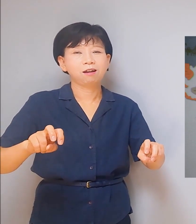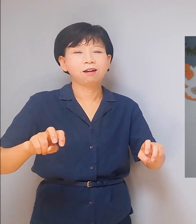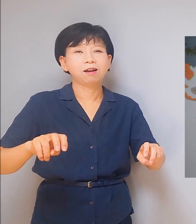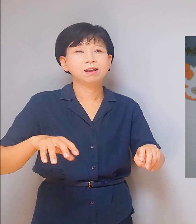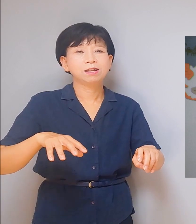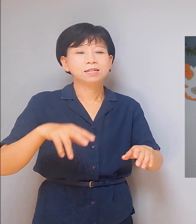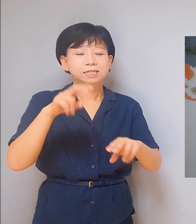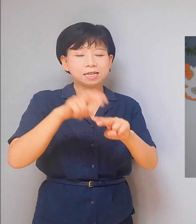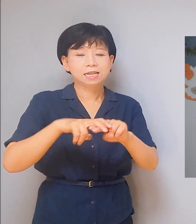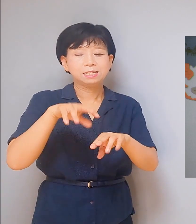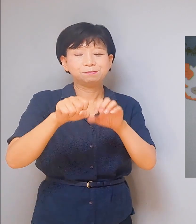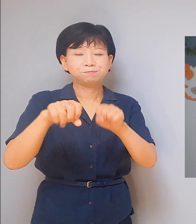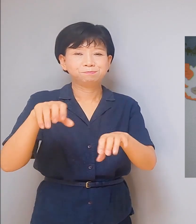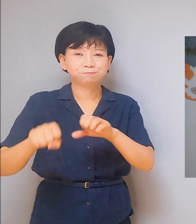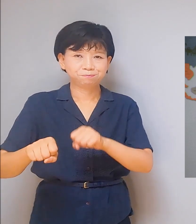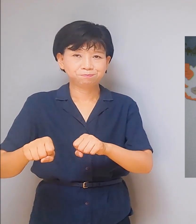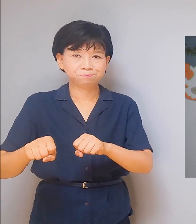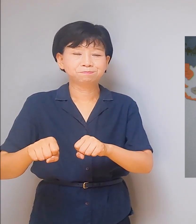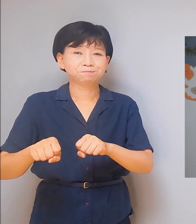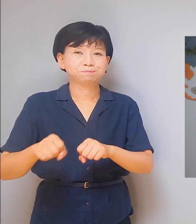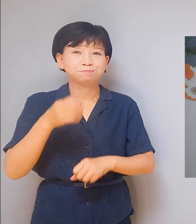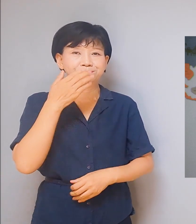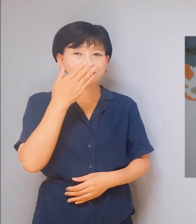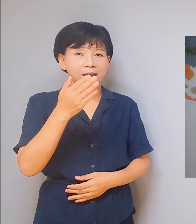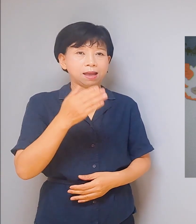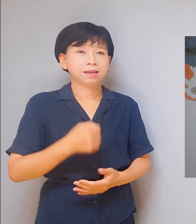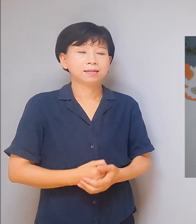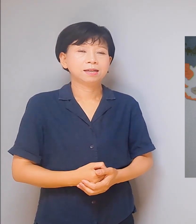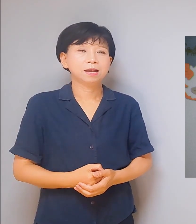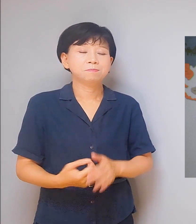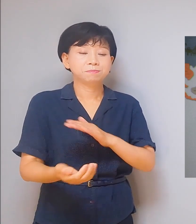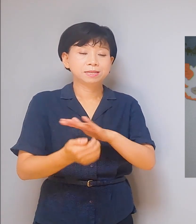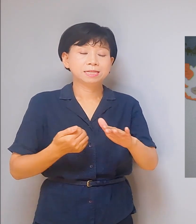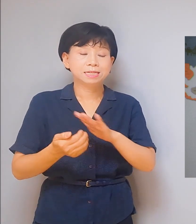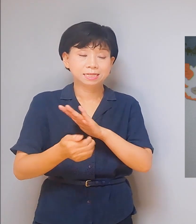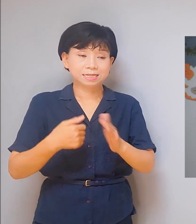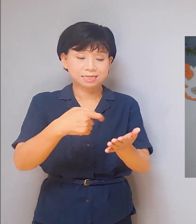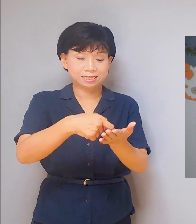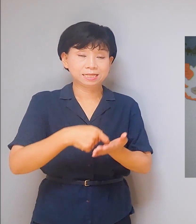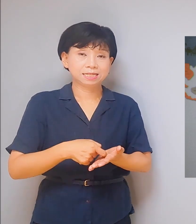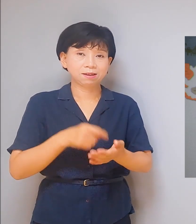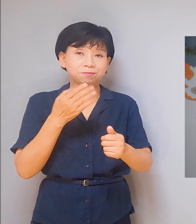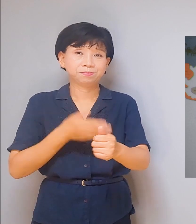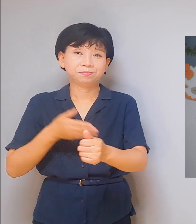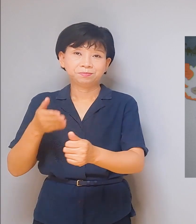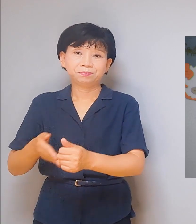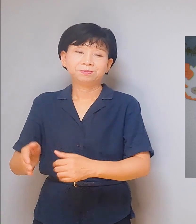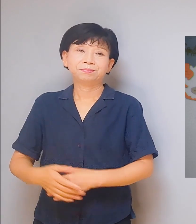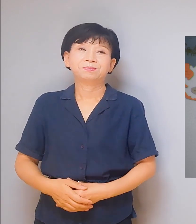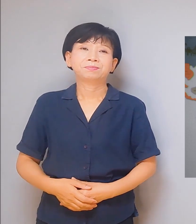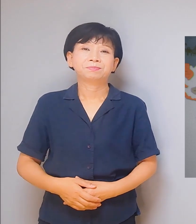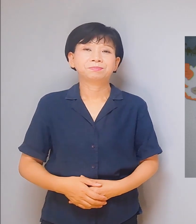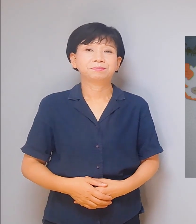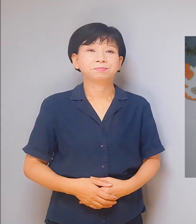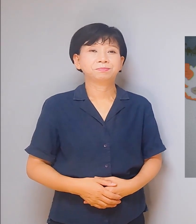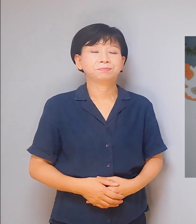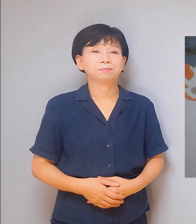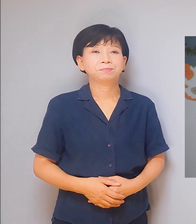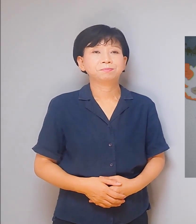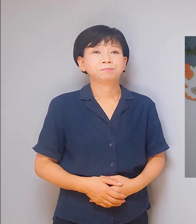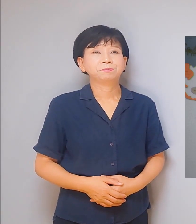확보해 준다고 합니다. 그래서 가실 분들은 미리미리 또 사무실에 신청해 놓으시면